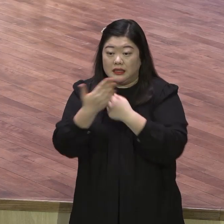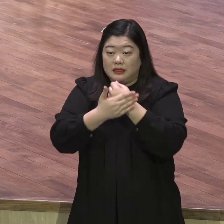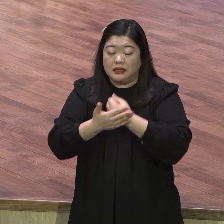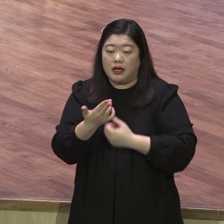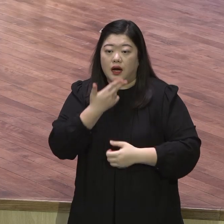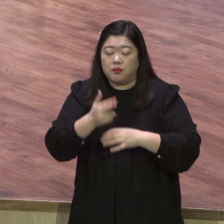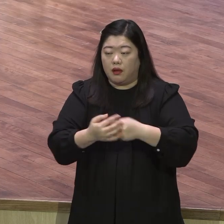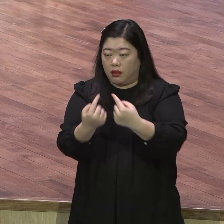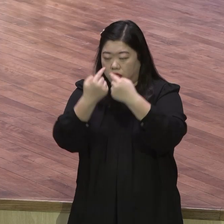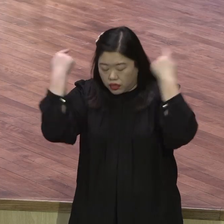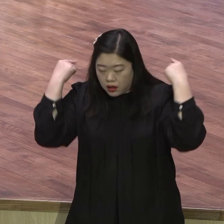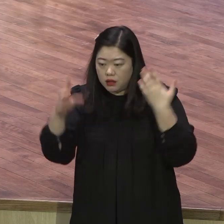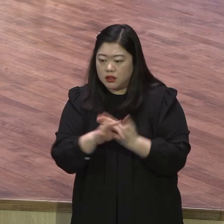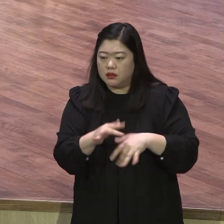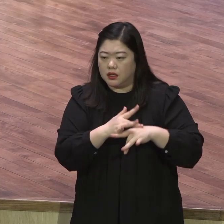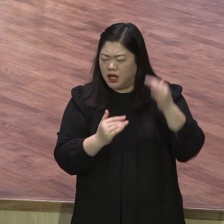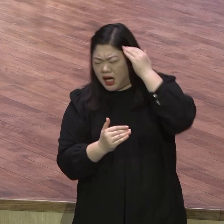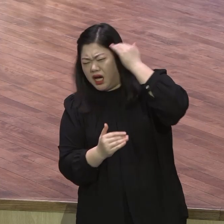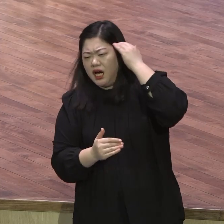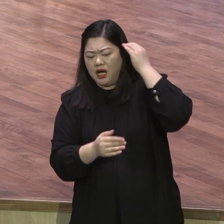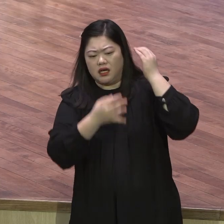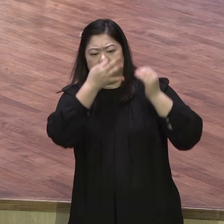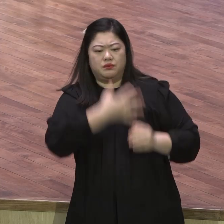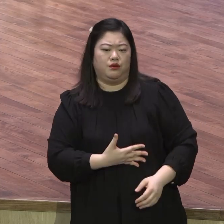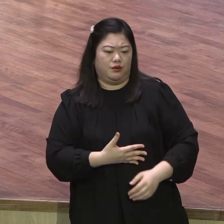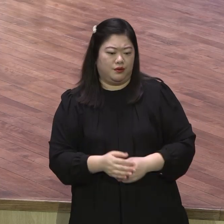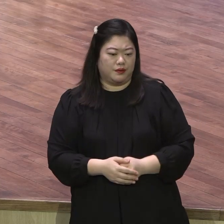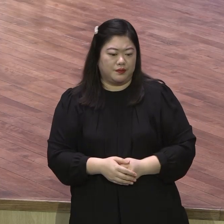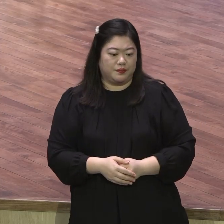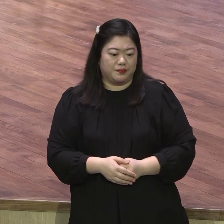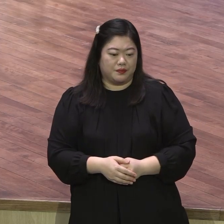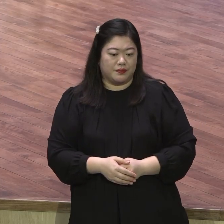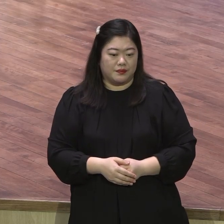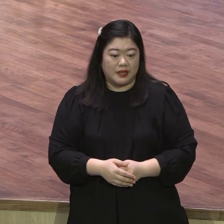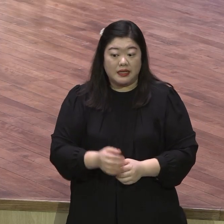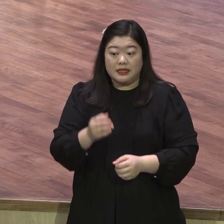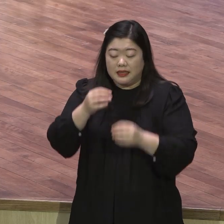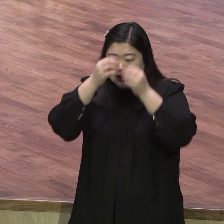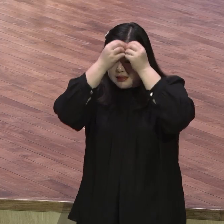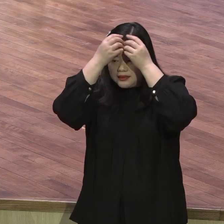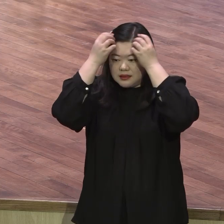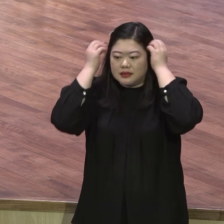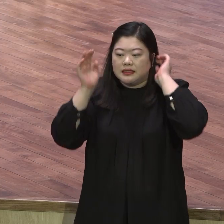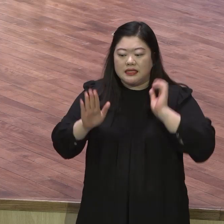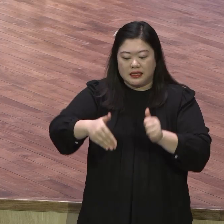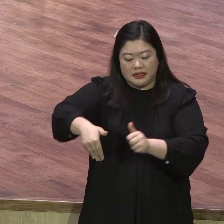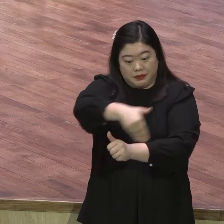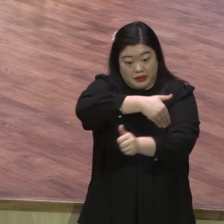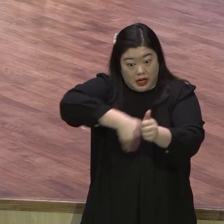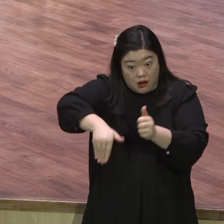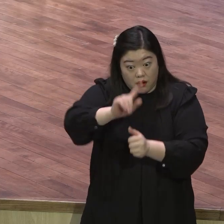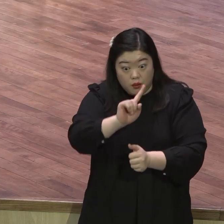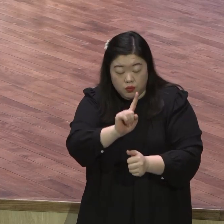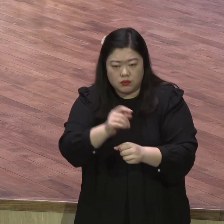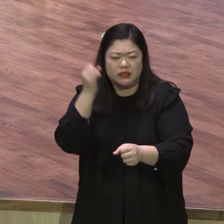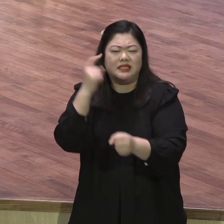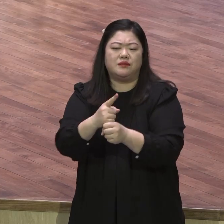그리스도의 십자가 대속과 부활이 어쩌다가 일어난 것이 아니라 성경에 이미 다 예언되어졌고 그 예언대로